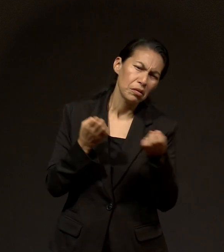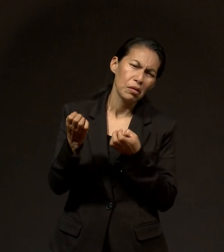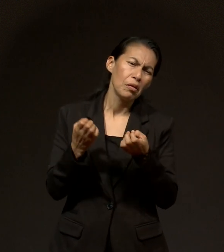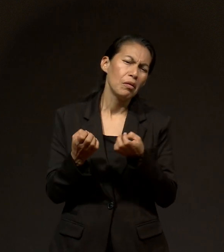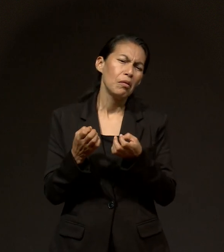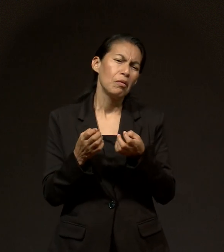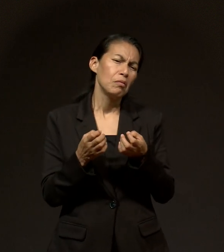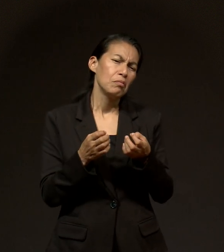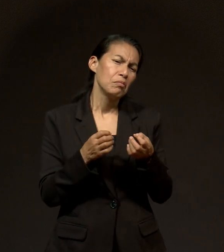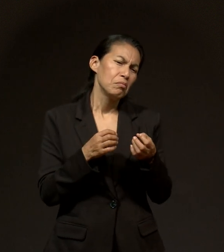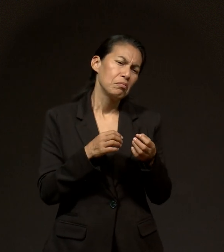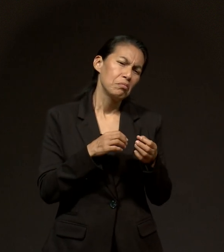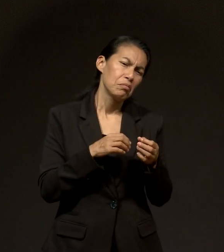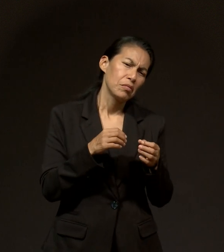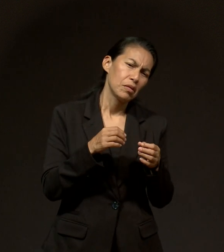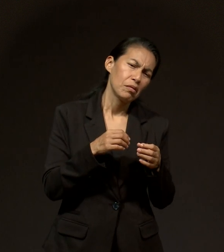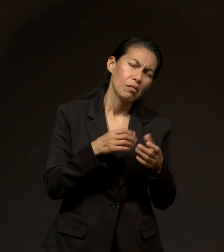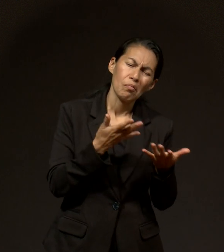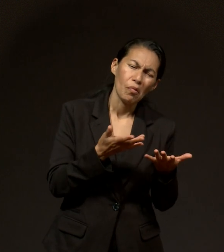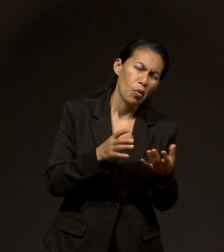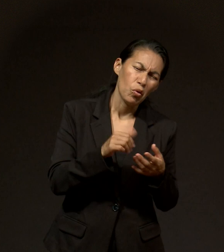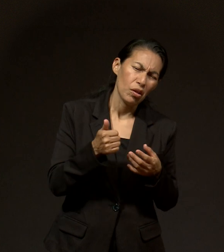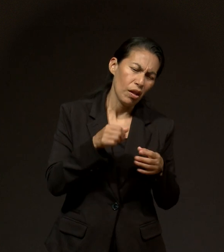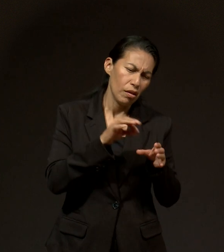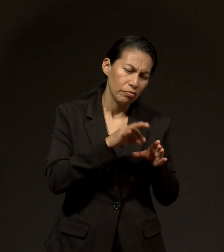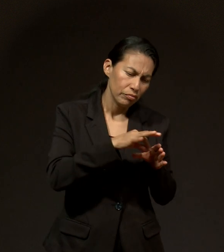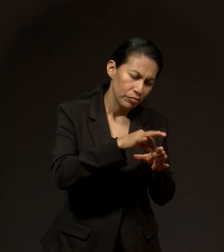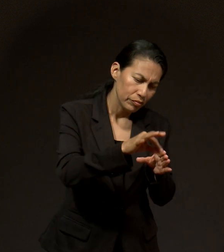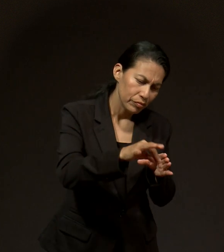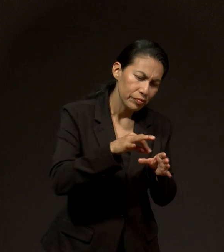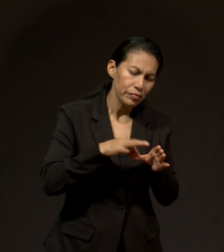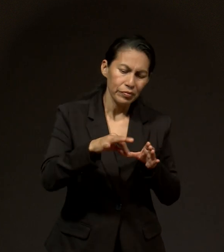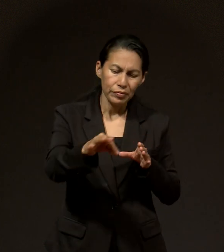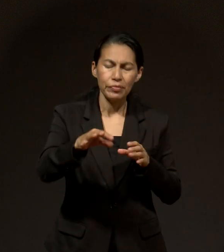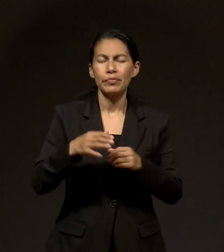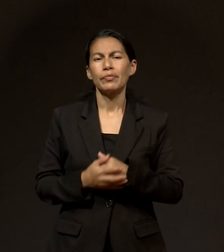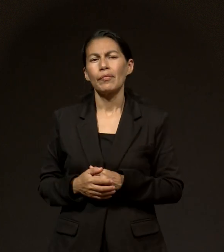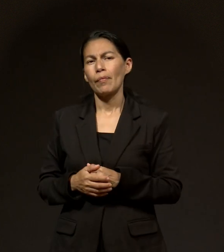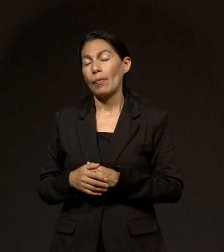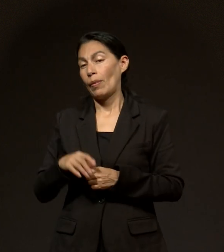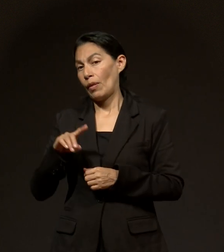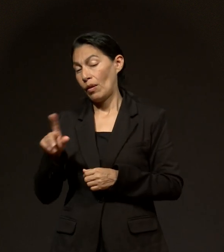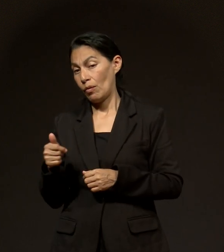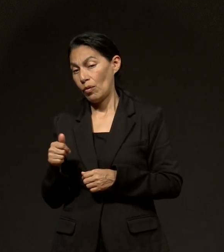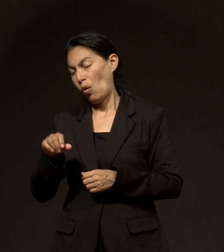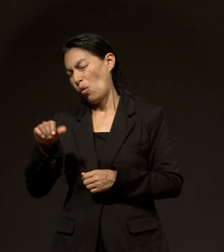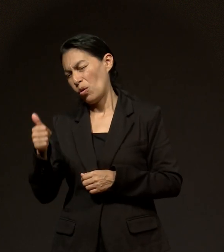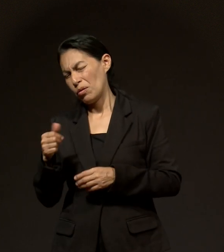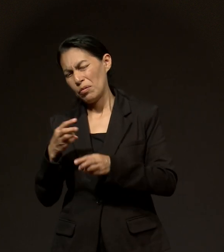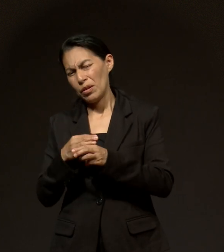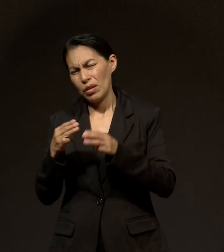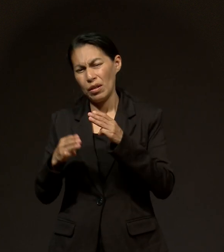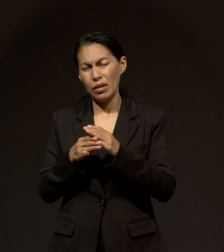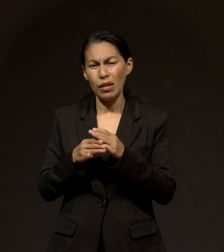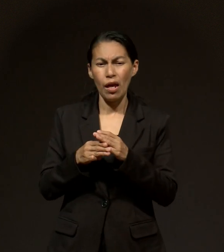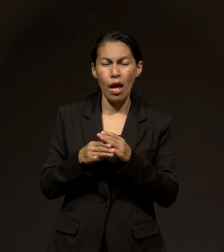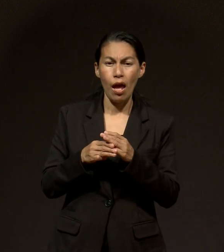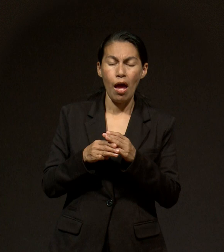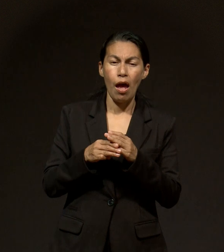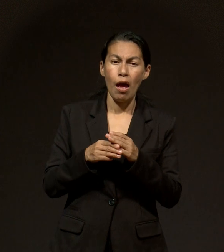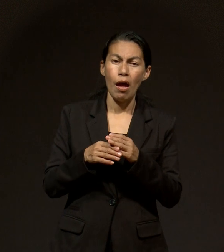Y, pues, luego pedí otra beca en ese semestre, en la biblioteca.